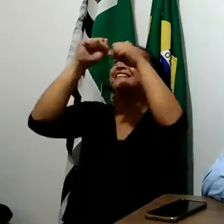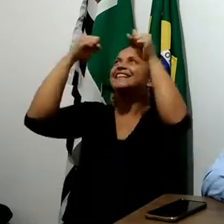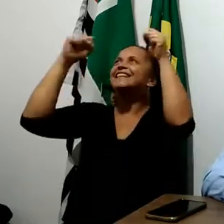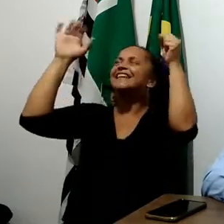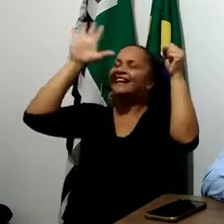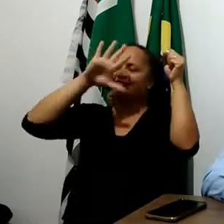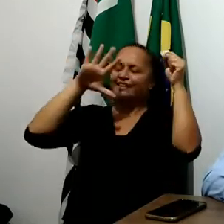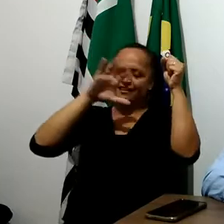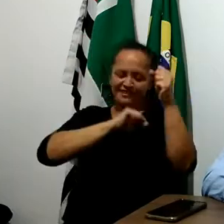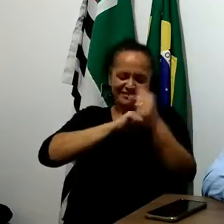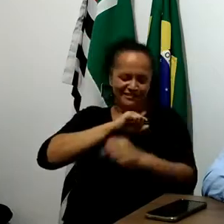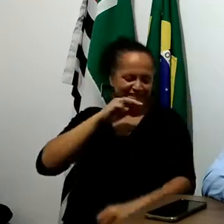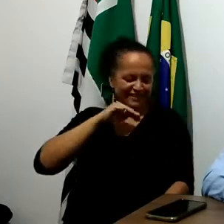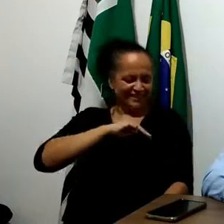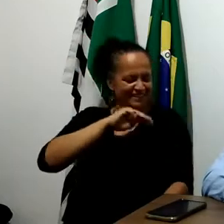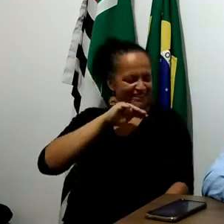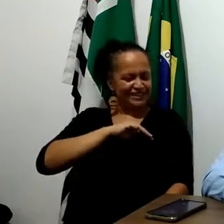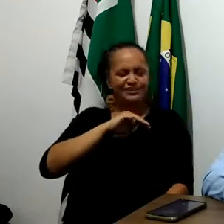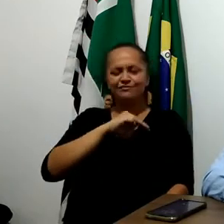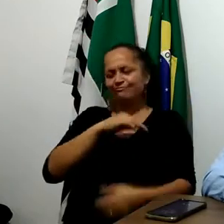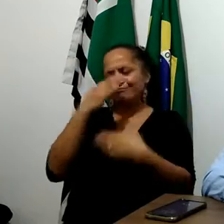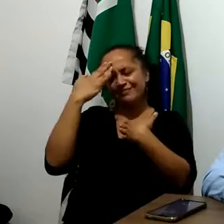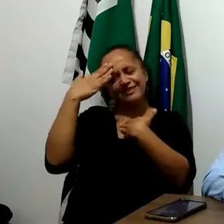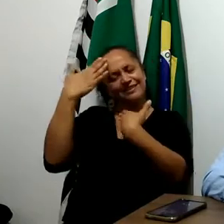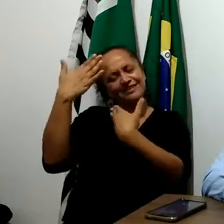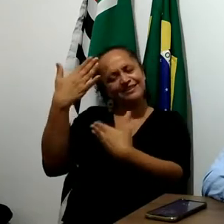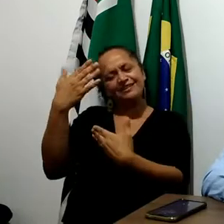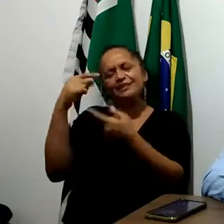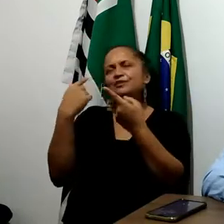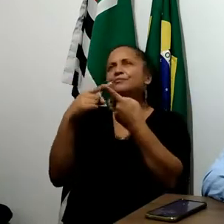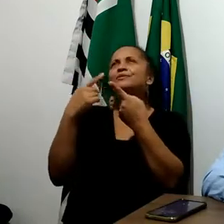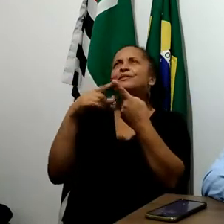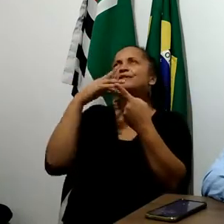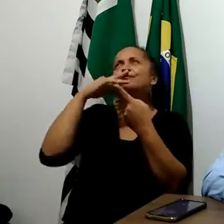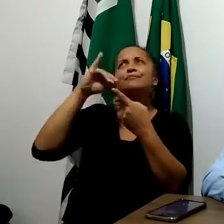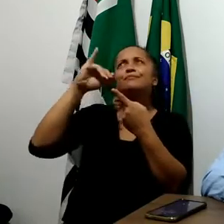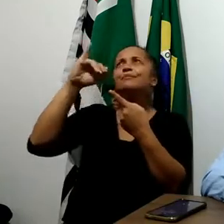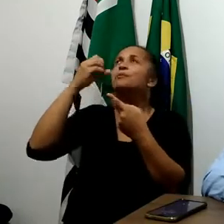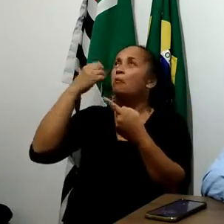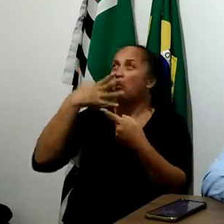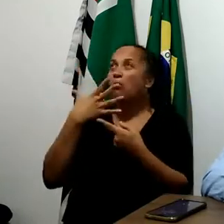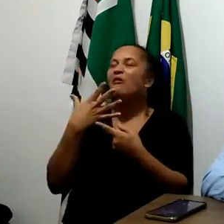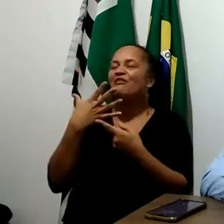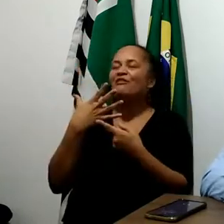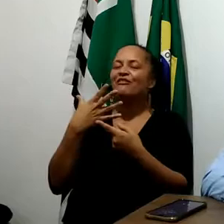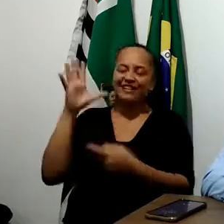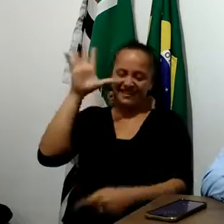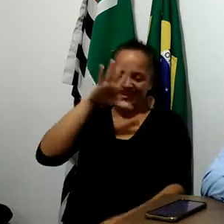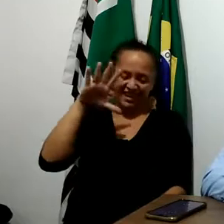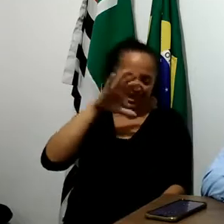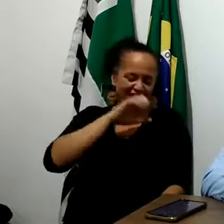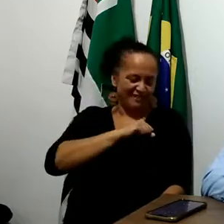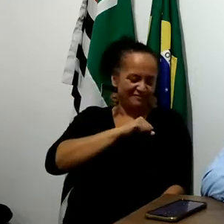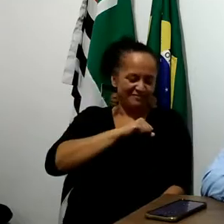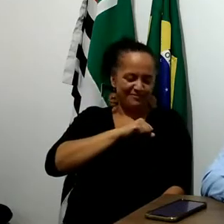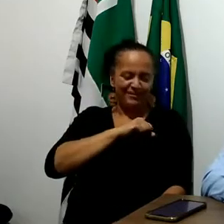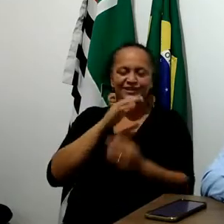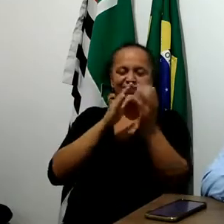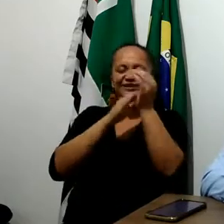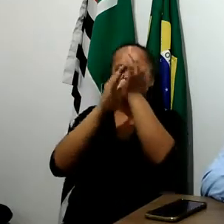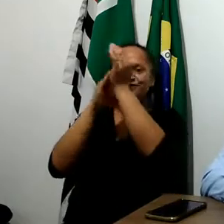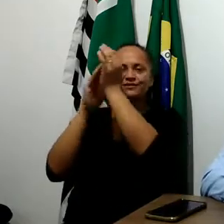tuas misericórdias. Te agradeço, Pai, porque tu és um Pai bondoso, um Pai cheio de amor. Eu quero te louvar